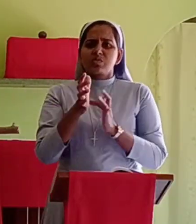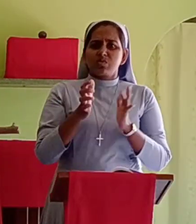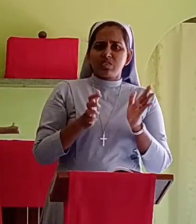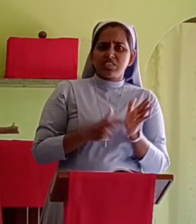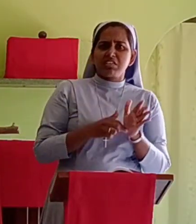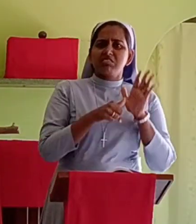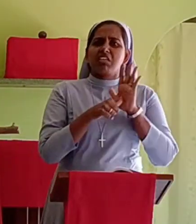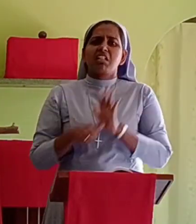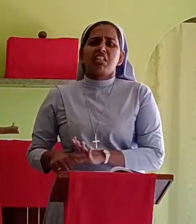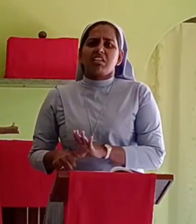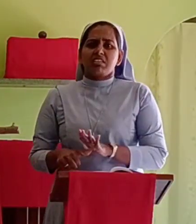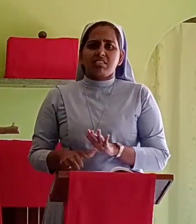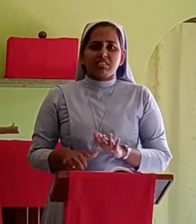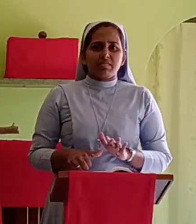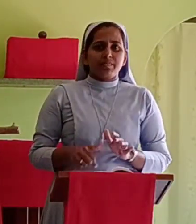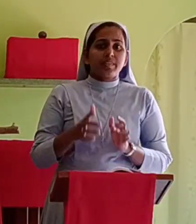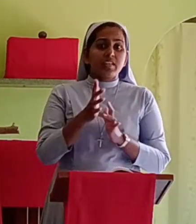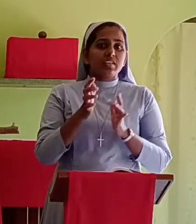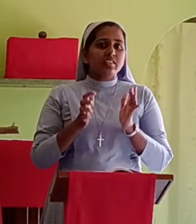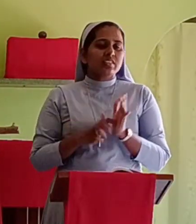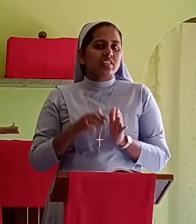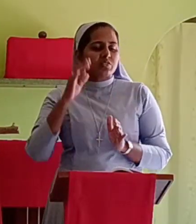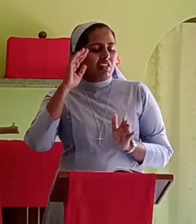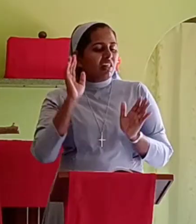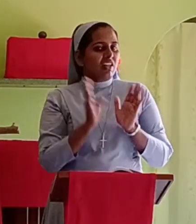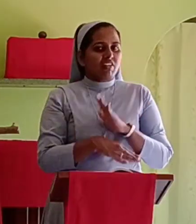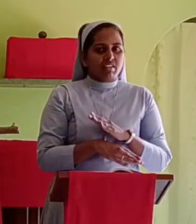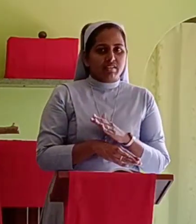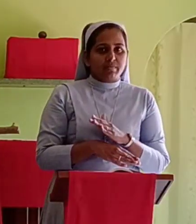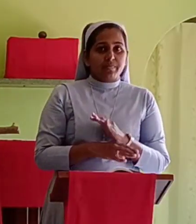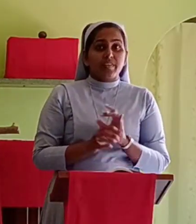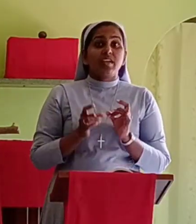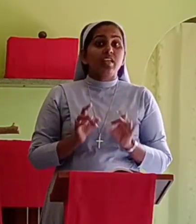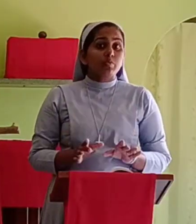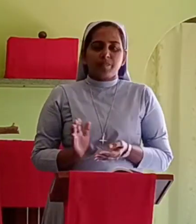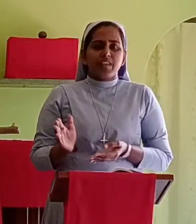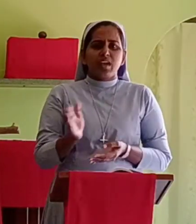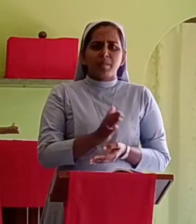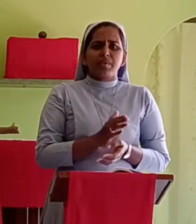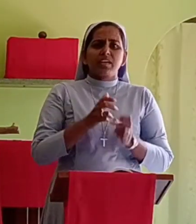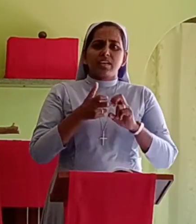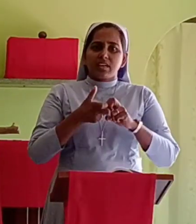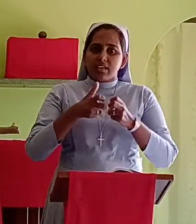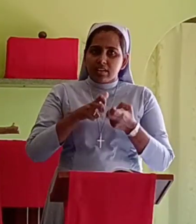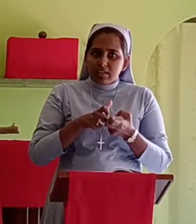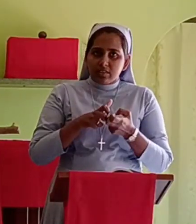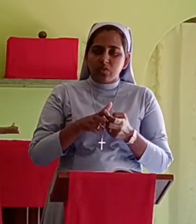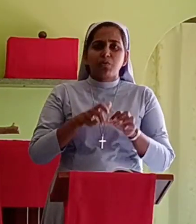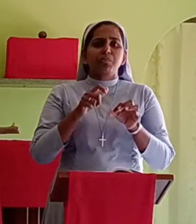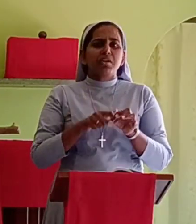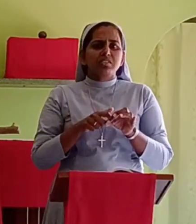නෙරපනු ලැබූහ. අපි එතුමන් ගැන සැලකිල්ලක් නොදැක්වෙමු. එබැවින් එතුමානෝ ඉසුළුවේ අපේ